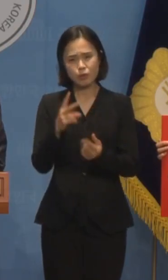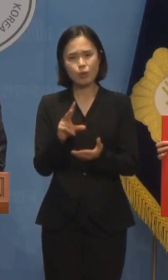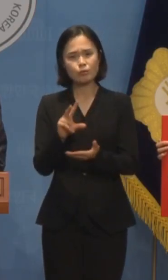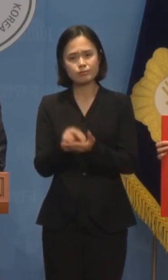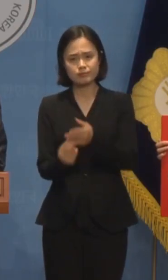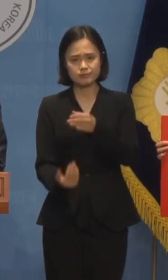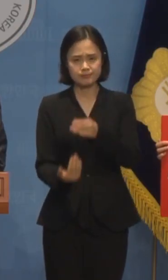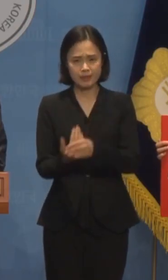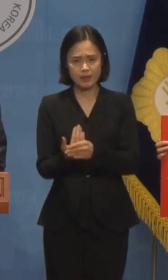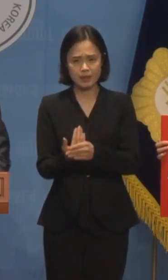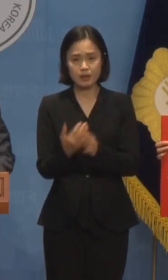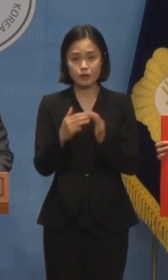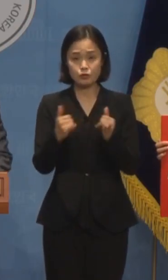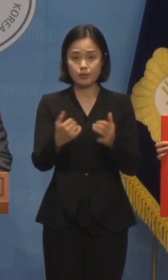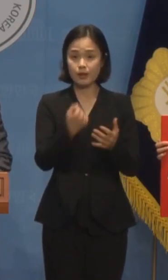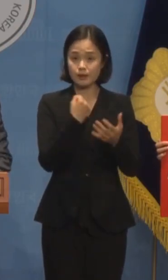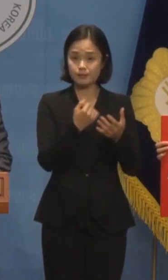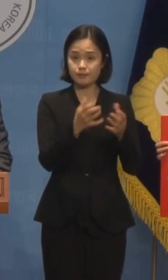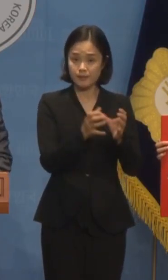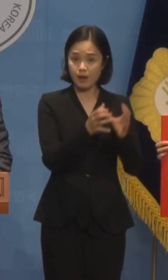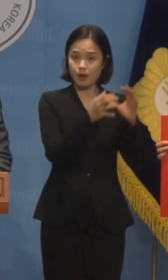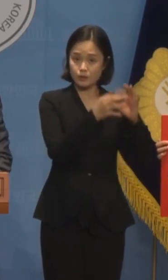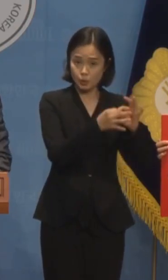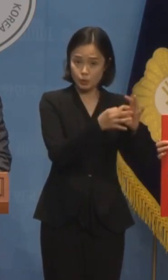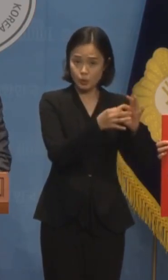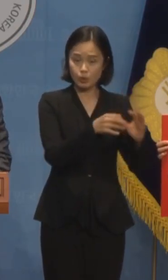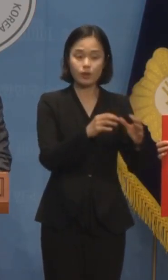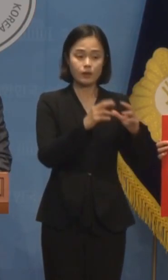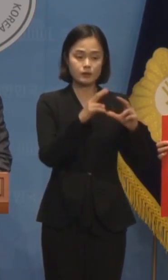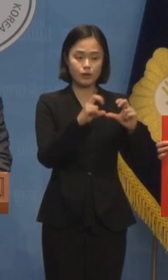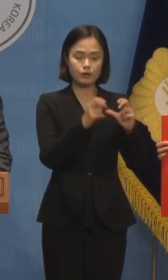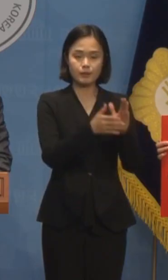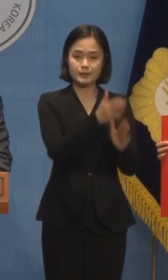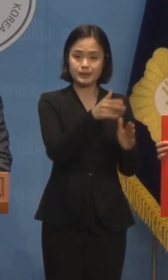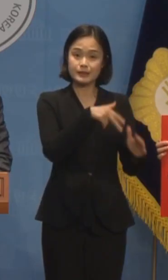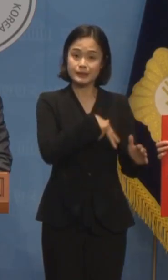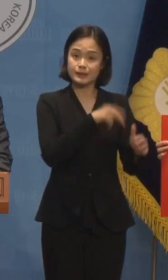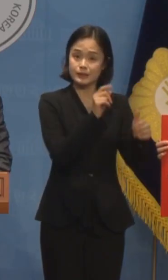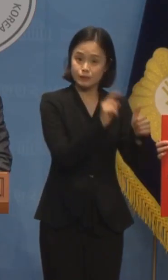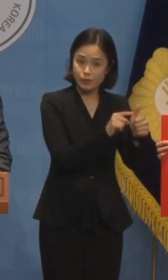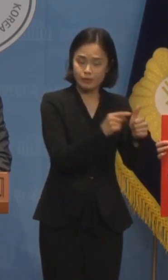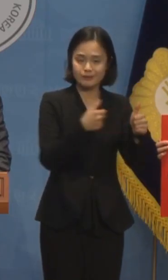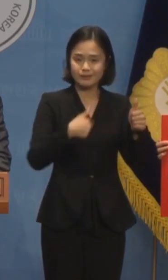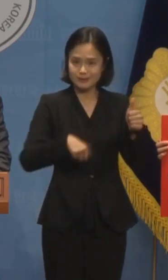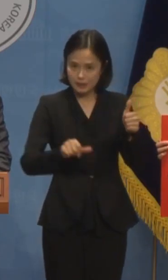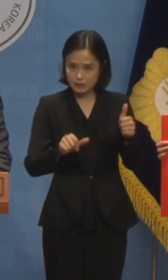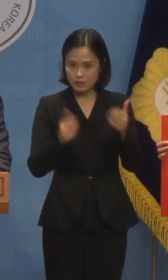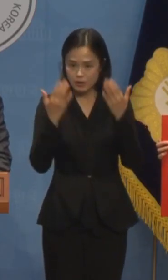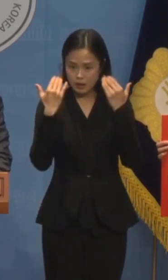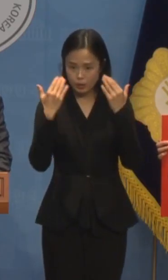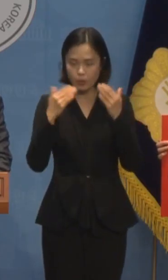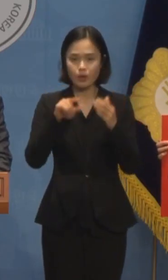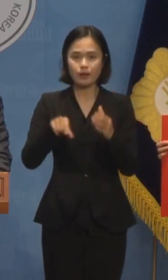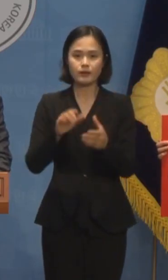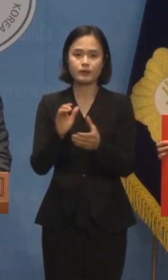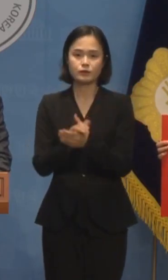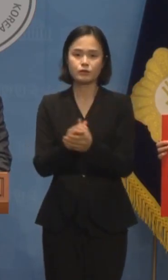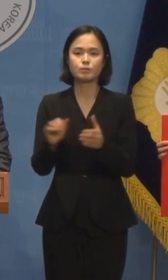소속 성남시의원의 자녀가 학교폭력을 저질렀고 그리고 그 처분